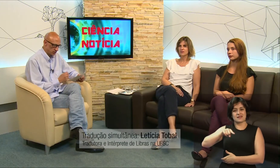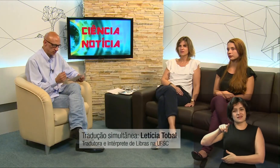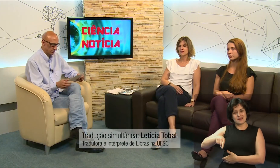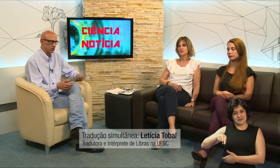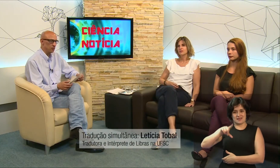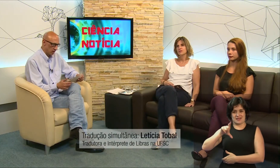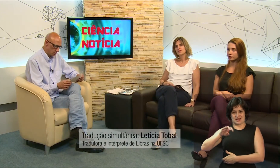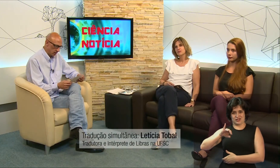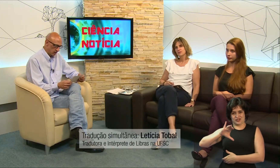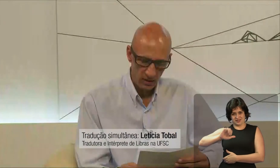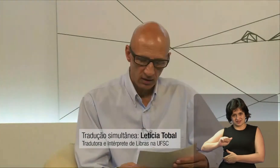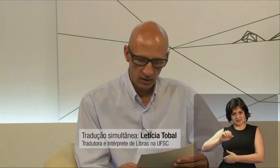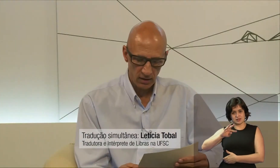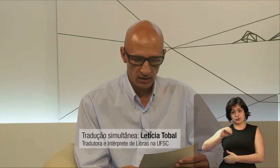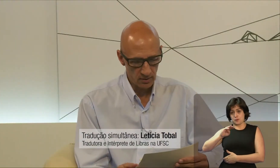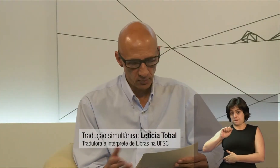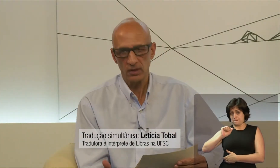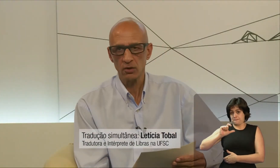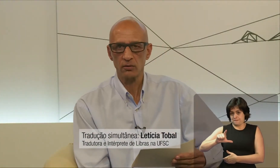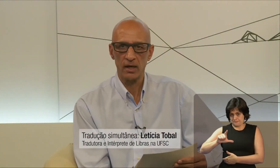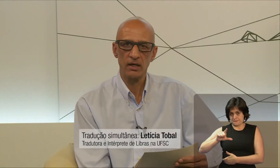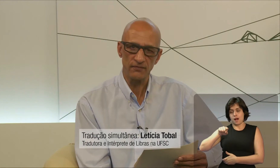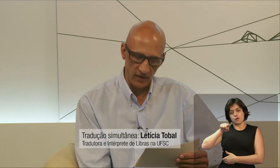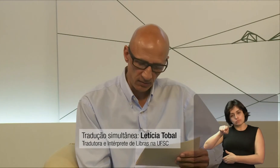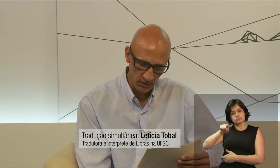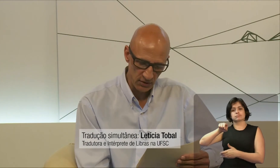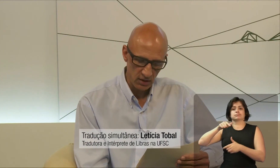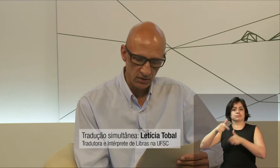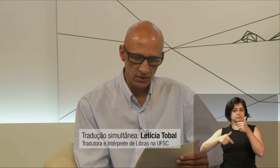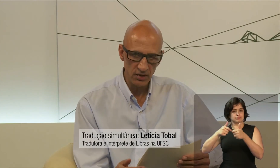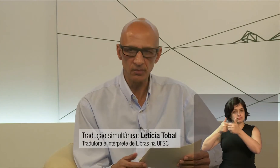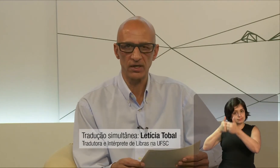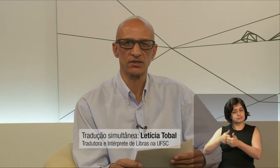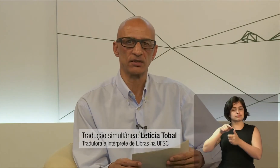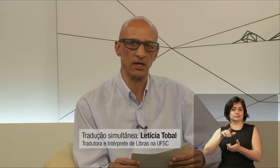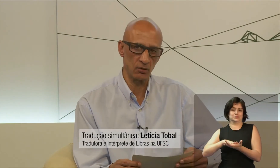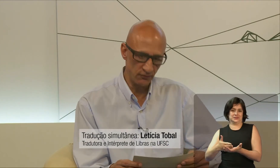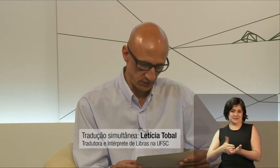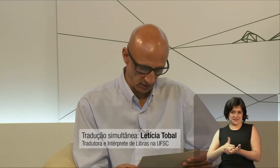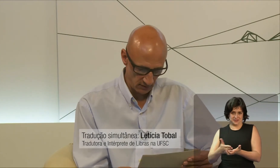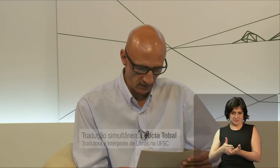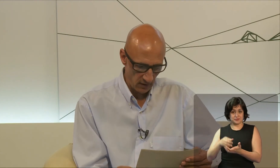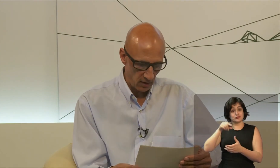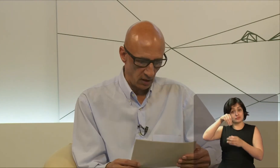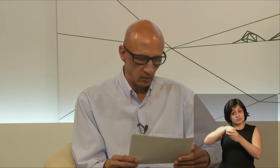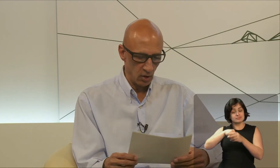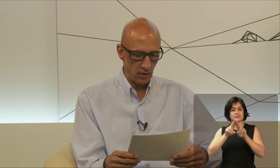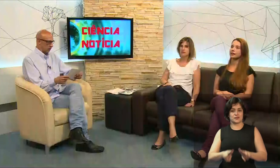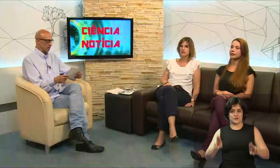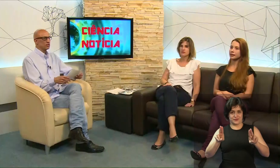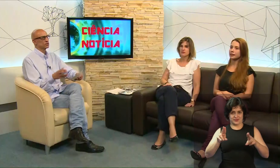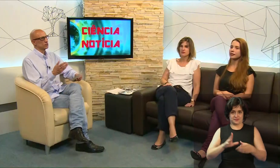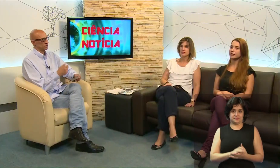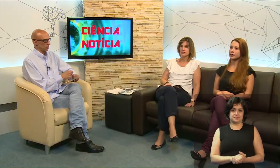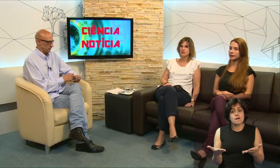Letícia Tobal, ela, portanto, é intérprete de Libras da UFSC. Bom, agora neste terceiro